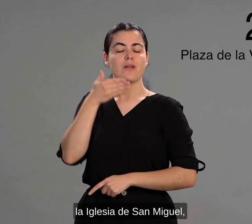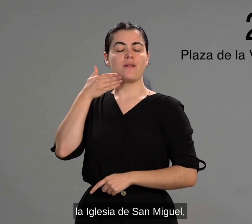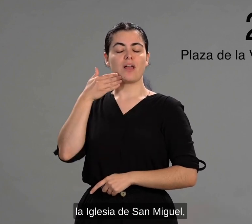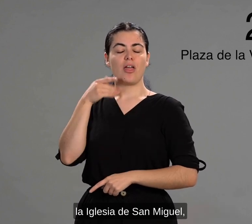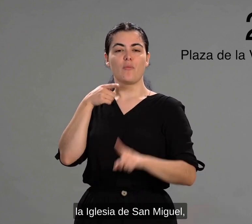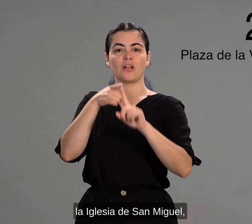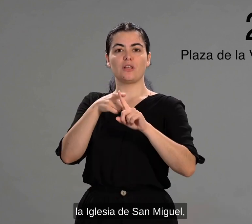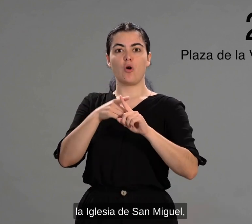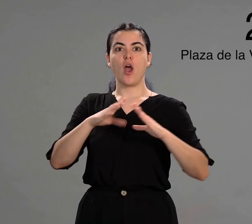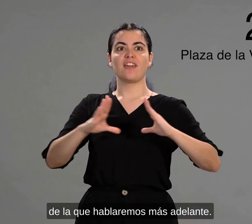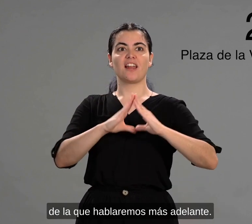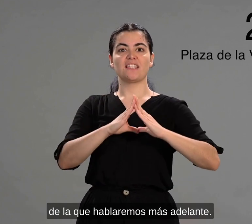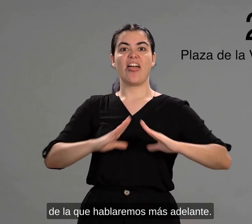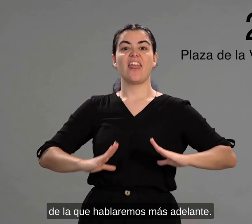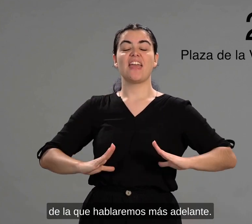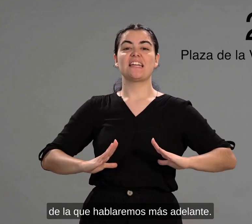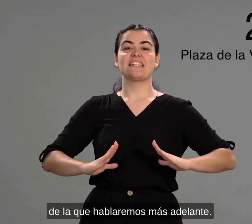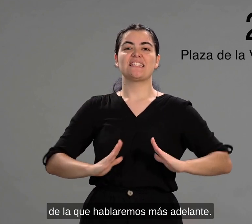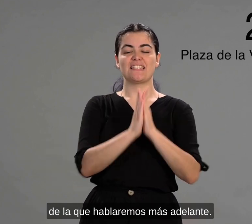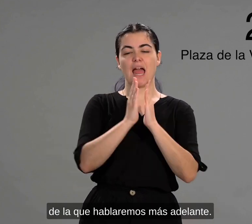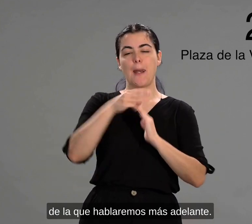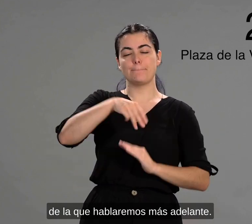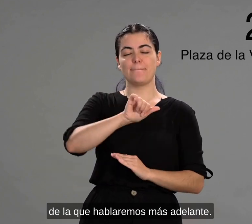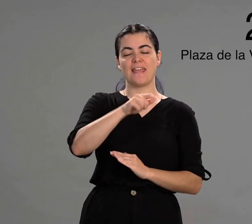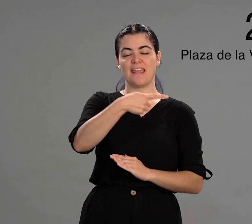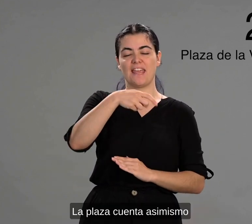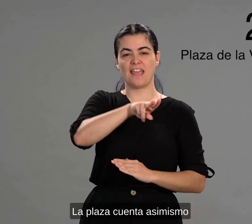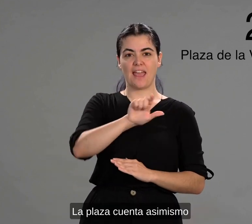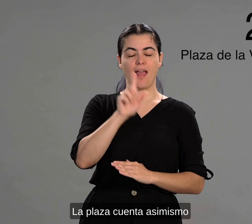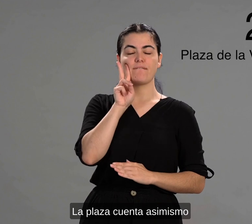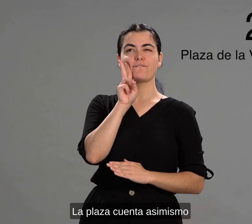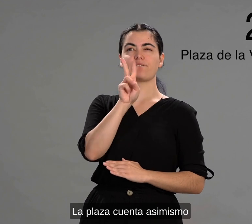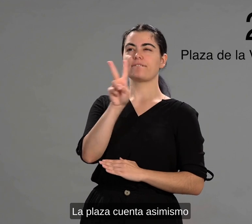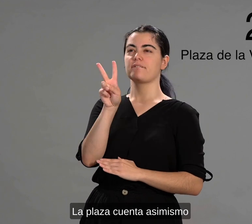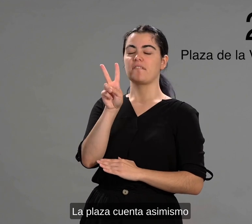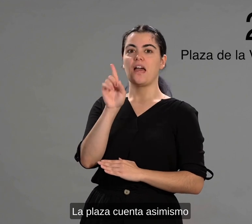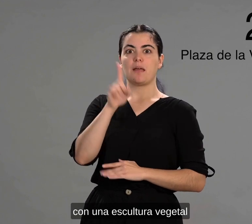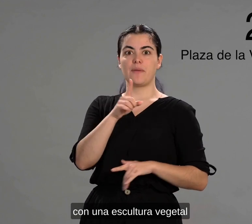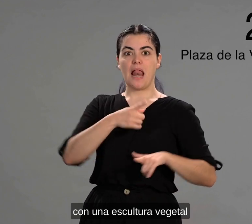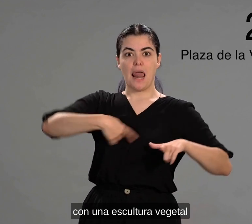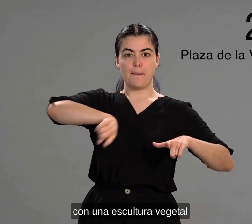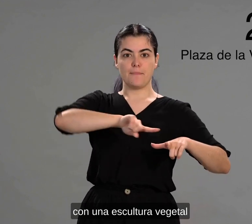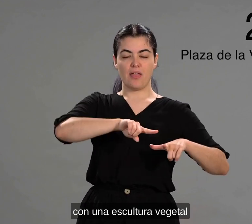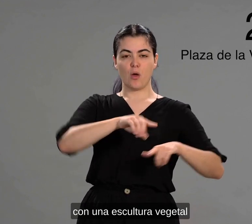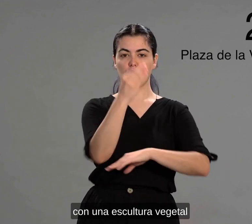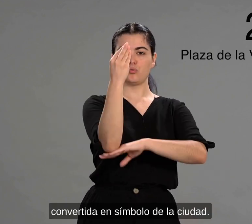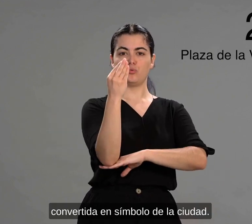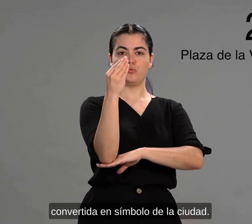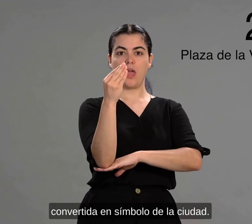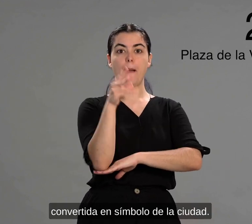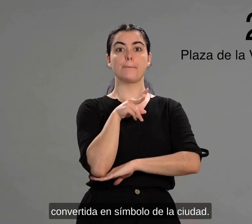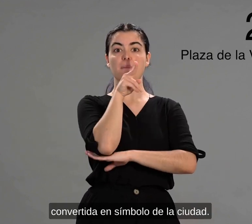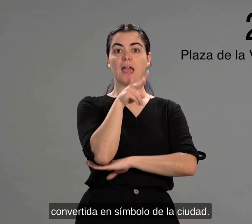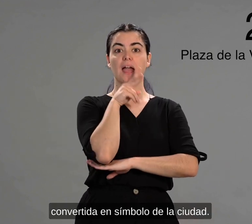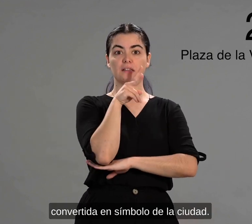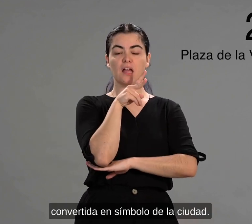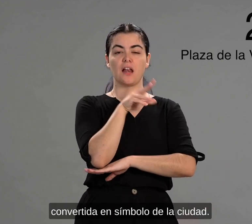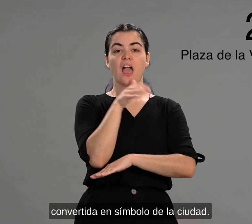la Iglesia de San Miguel, de la que hablaremos más adelante. La plaza cuenta asimismo con una escultura vegetal convertida en símbolo de la ciudad.